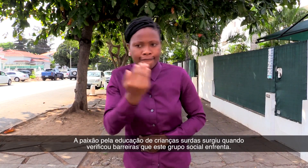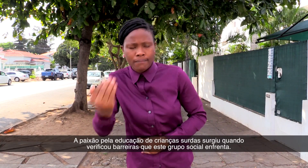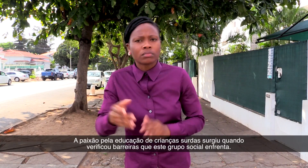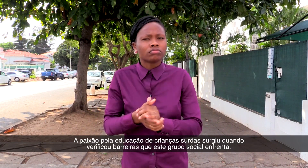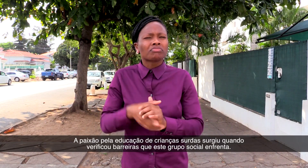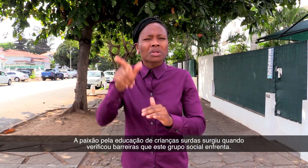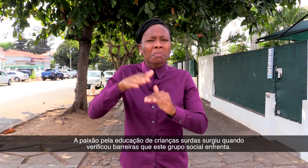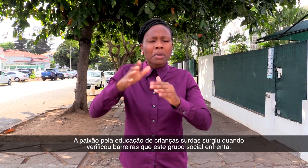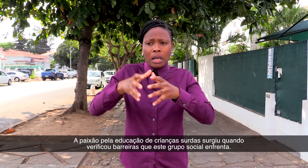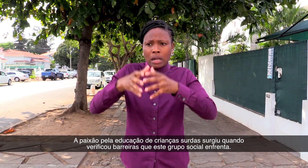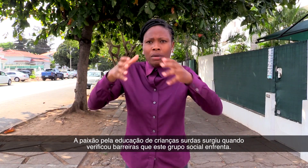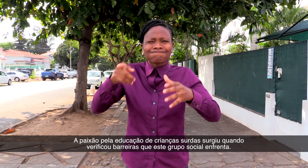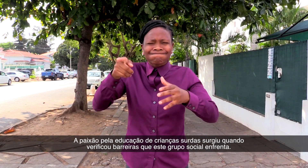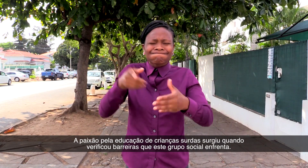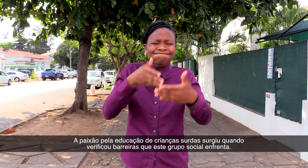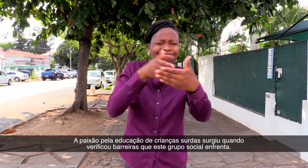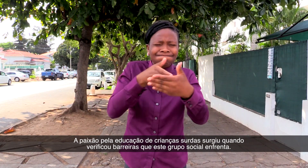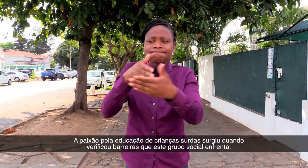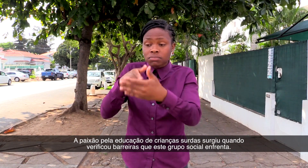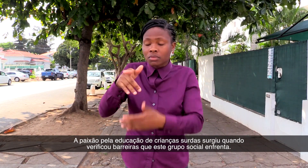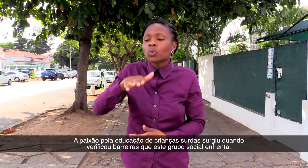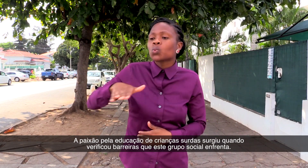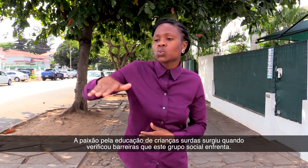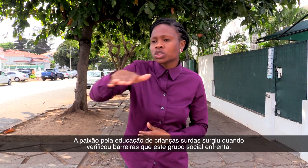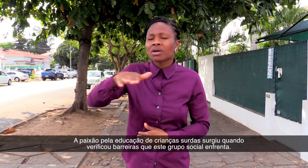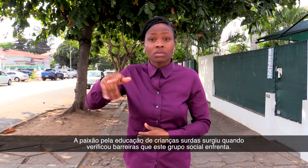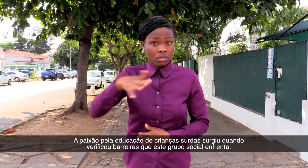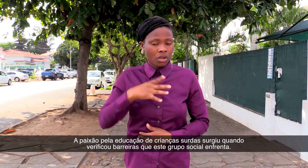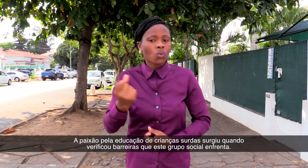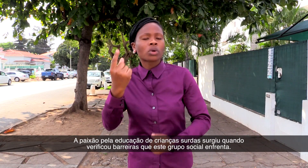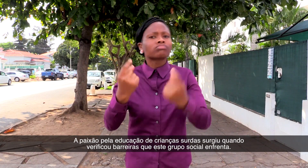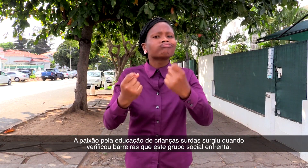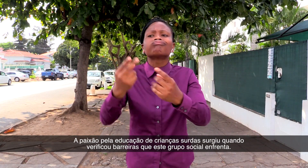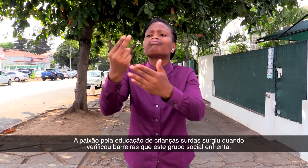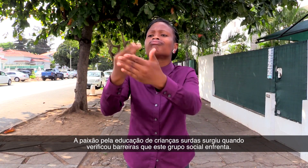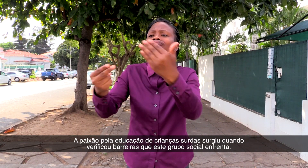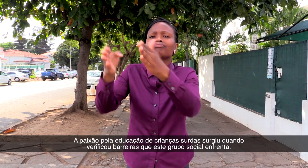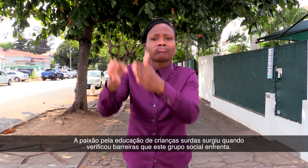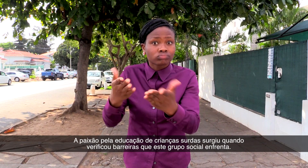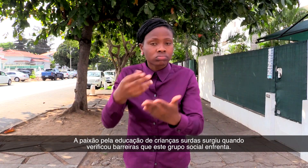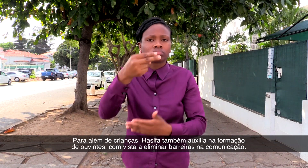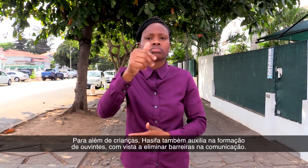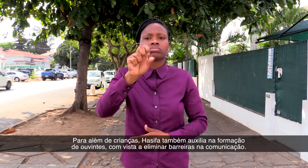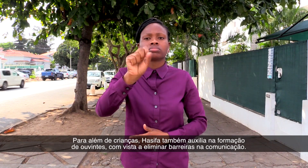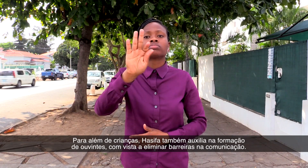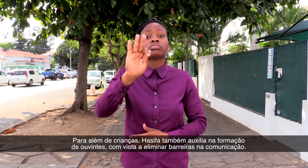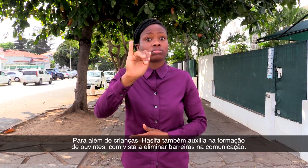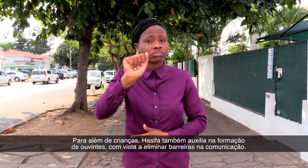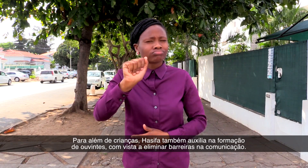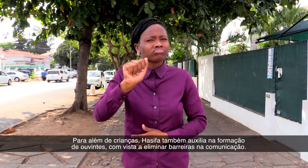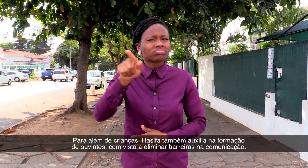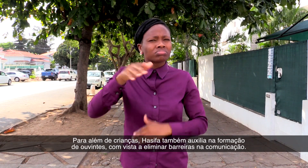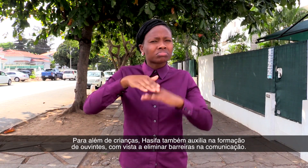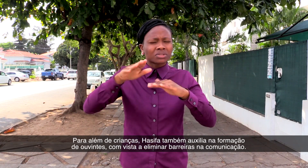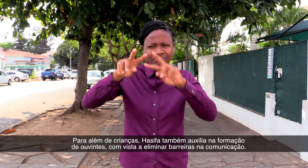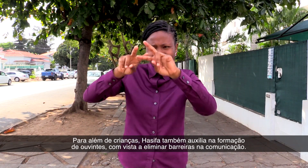A paixão pela educação de crianças surdas surgiu quando verificou barreiras que este grupo social enfrenta. Para além de